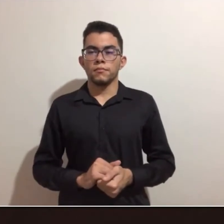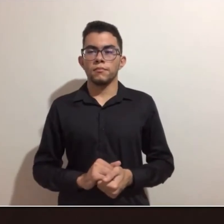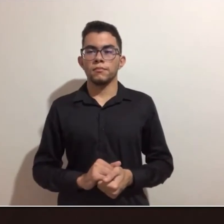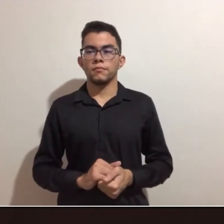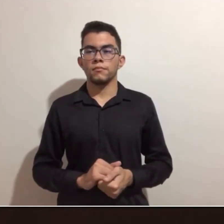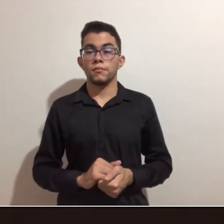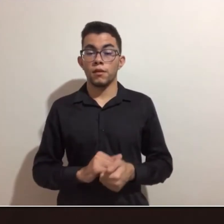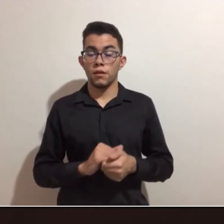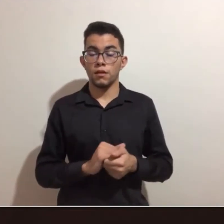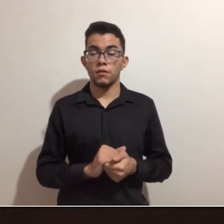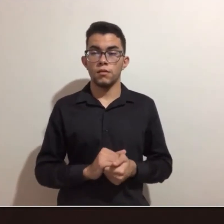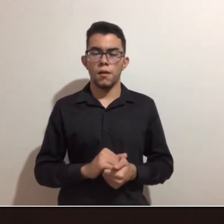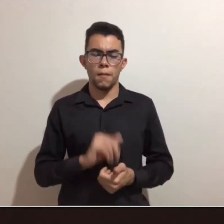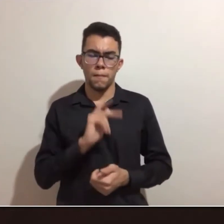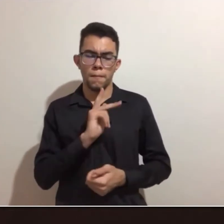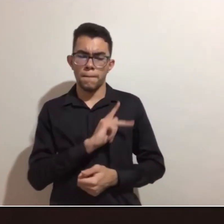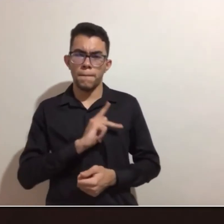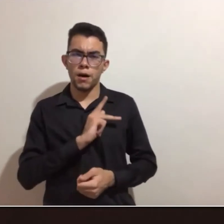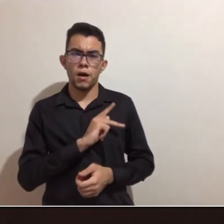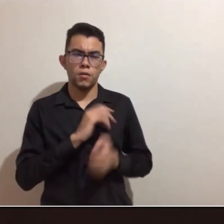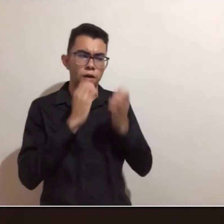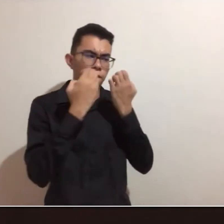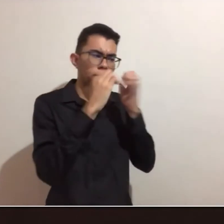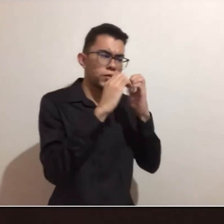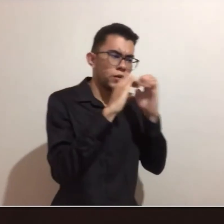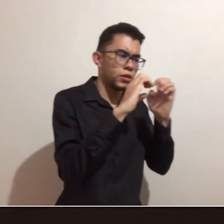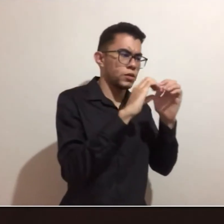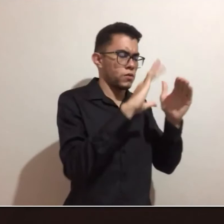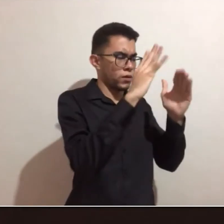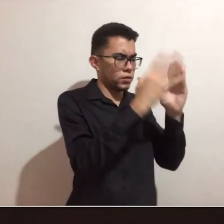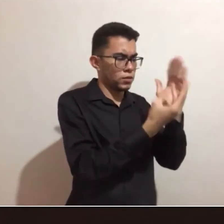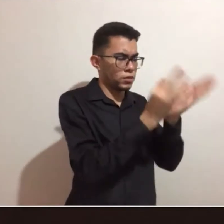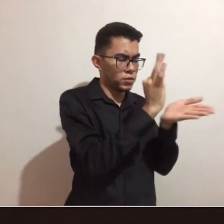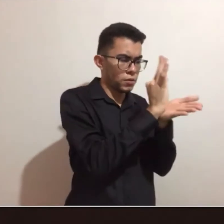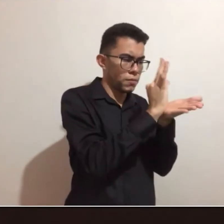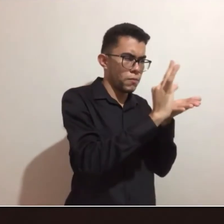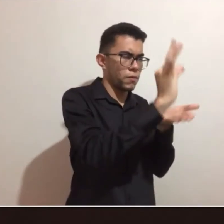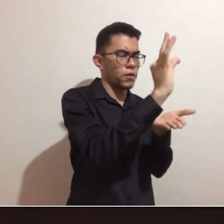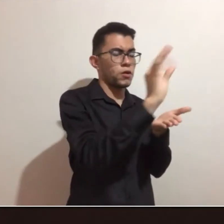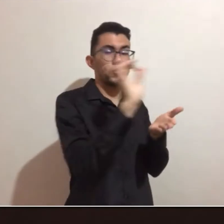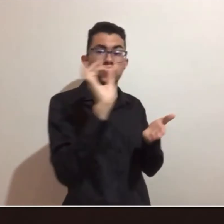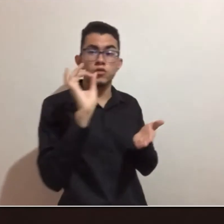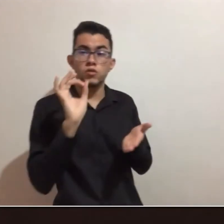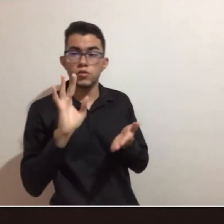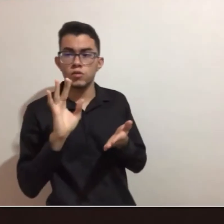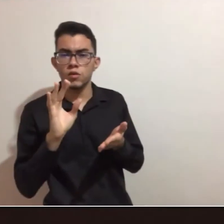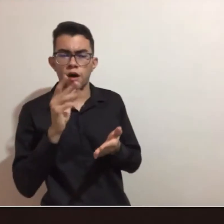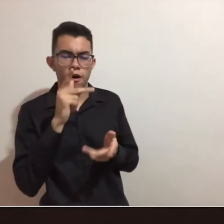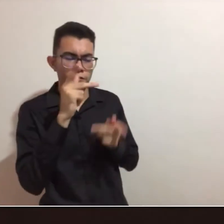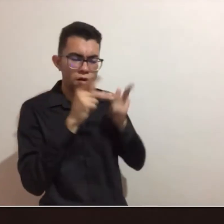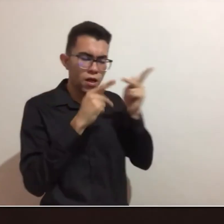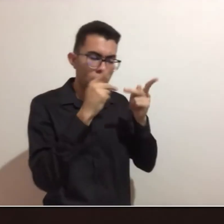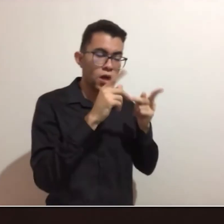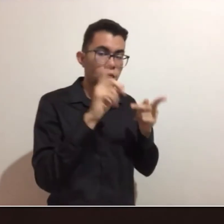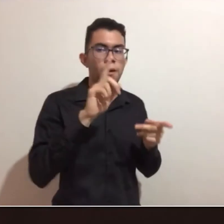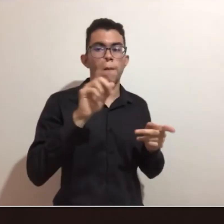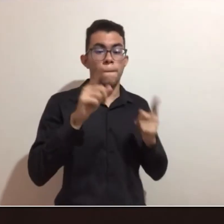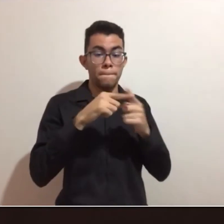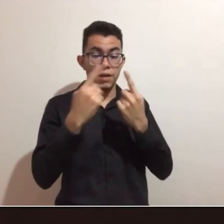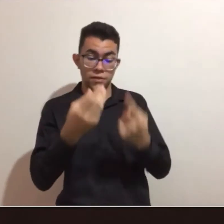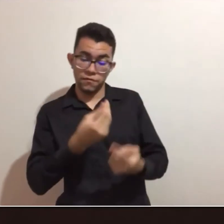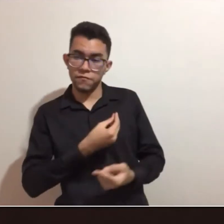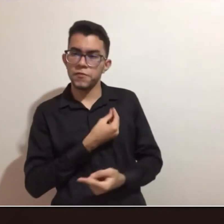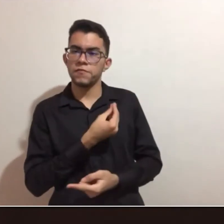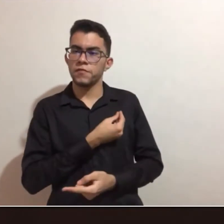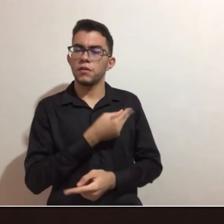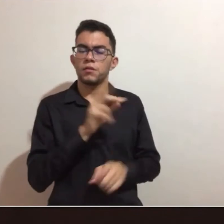Espírito Santo e em plena convicção, assim como sabeis ter sido o nosso procedimento entre vós e por amor